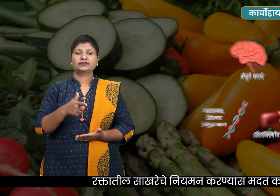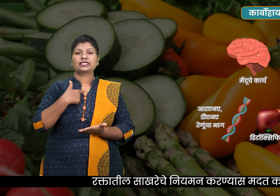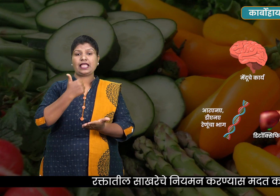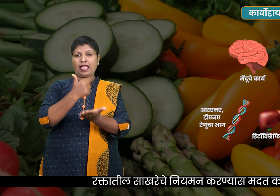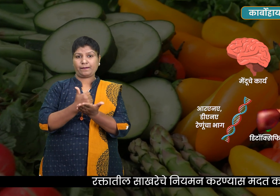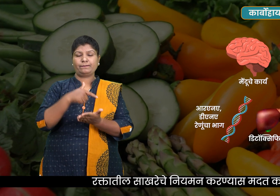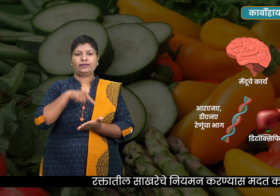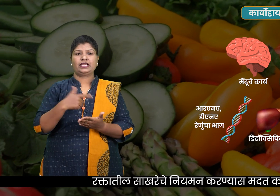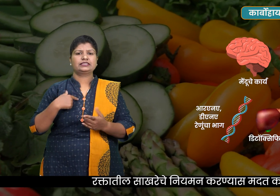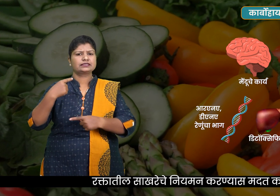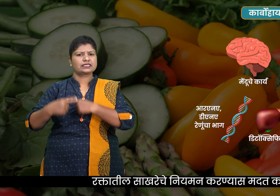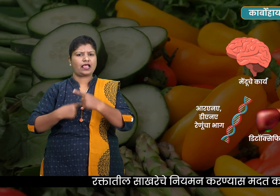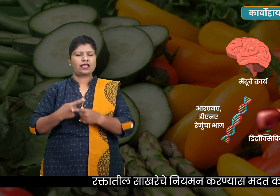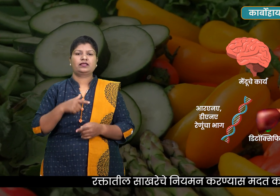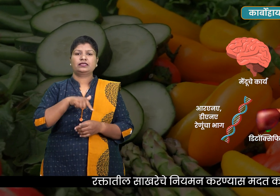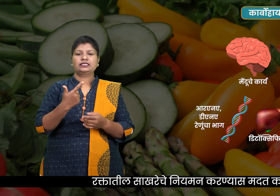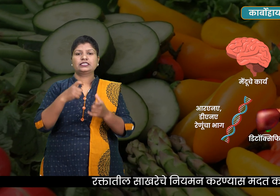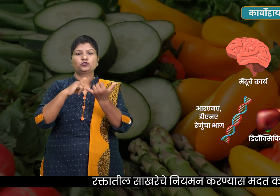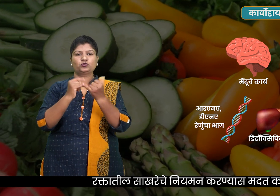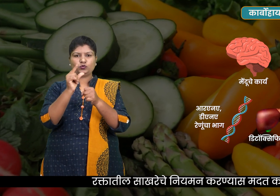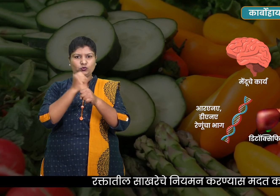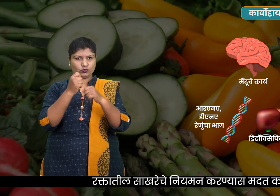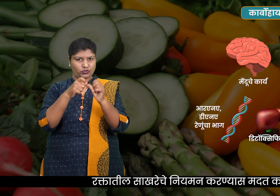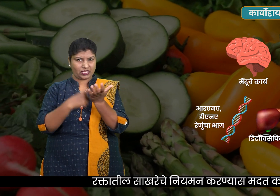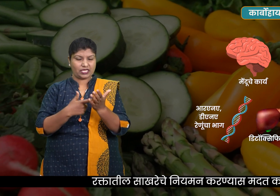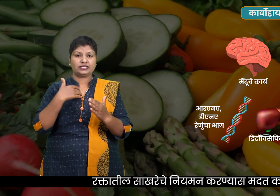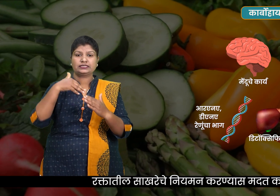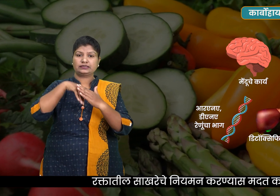रक्तातील साखरेचे नियमन करण्यास मदत करतात.